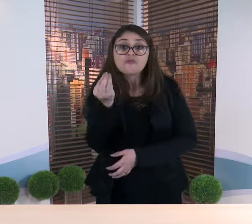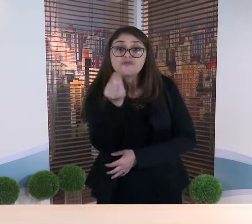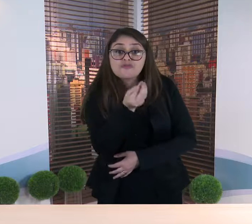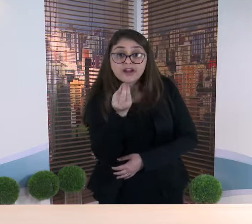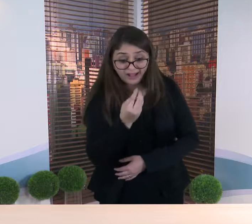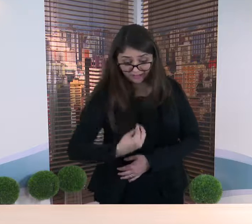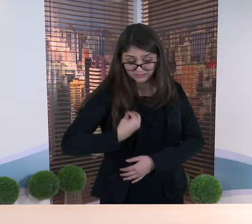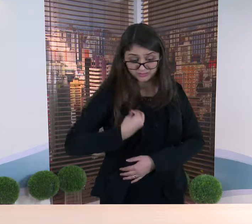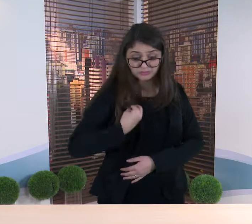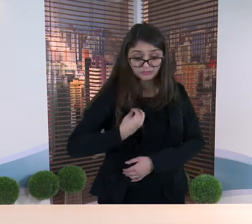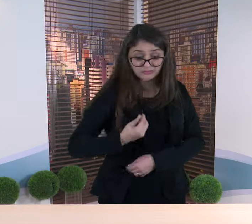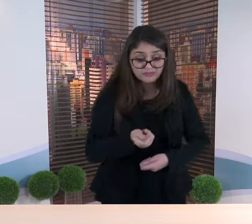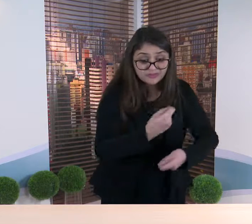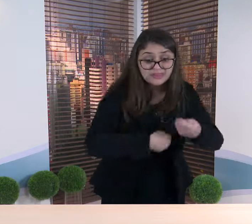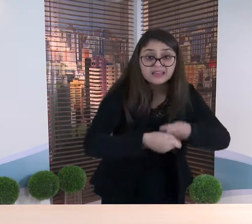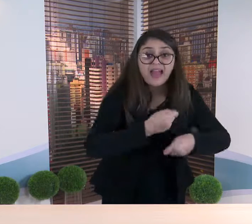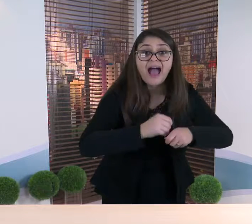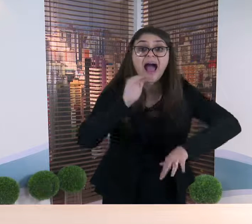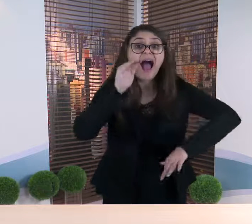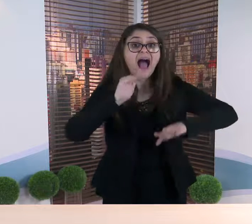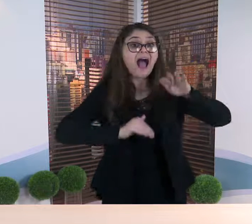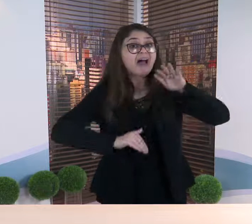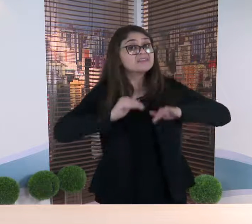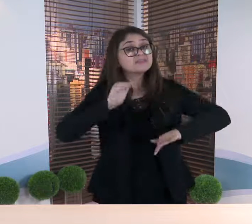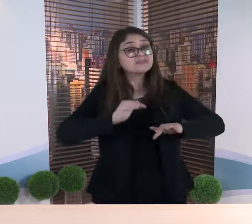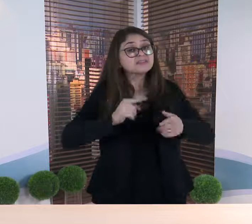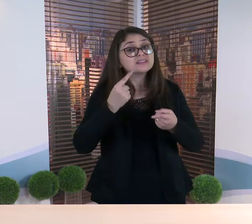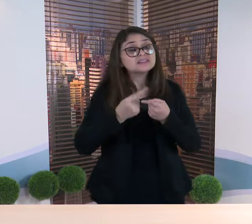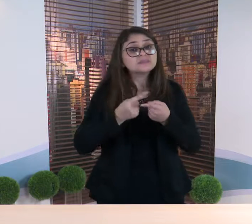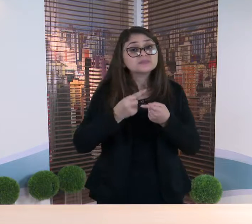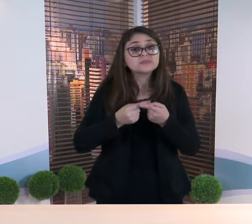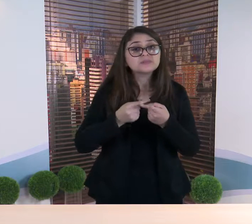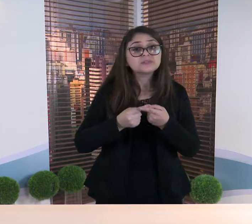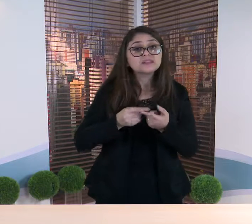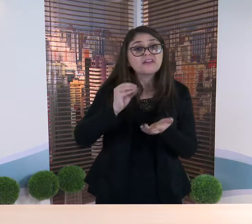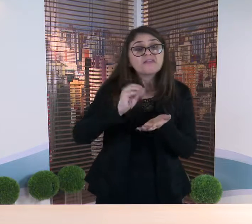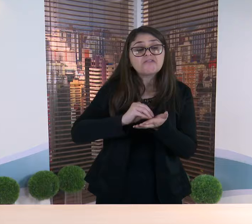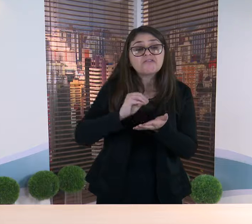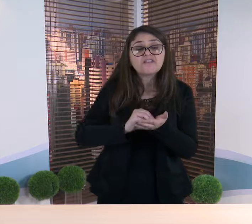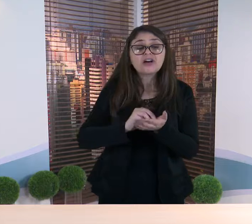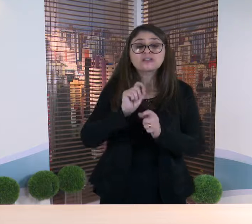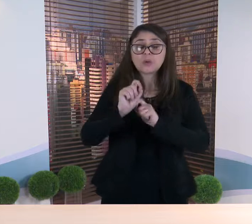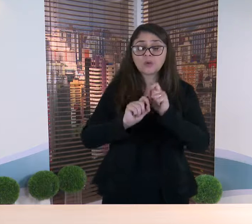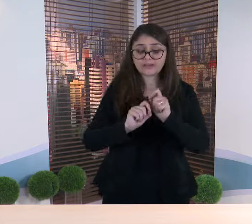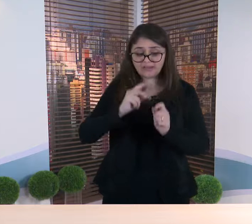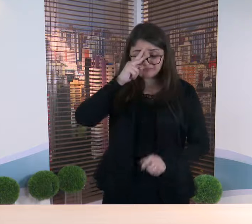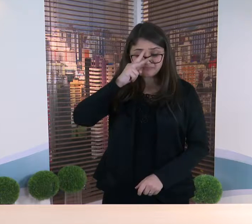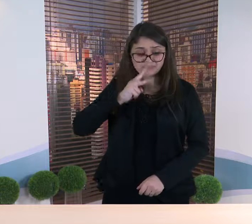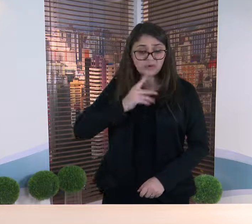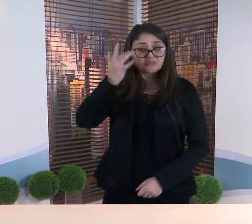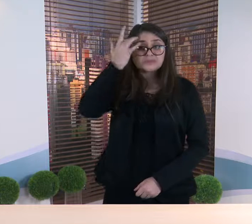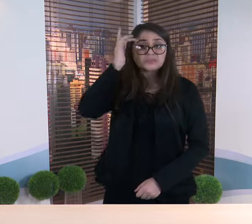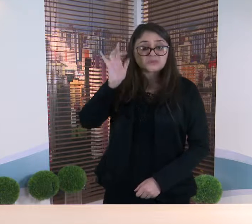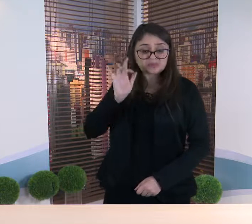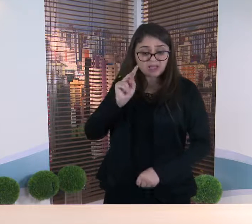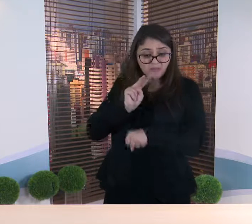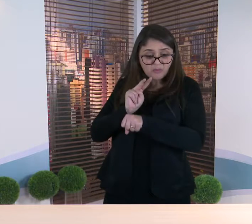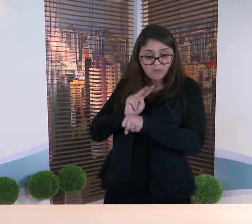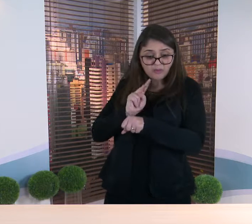vida econômica ocorre, por vezes, por falta de gerenciamento. Outras vezes, trata-se de